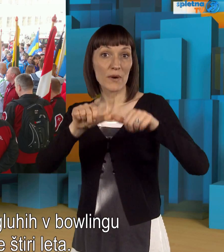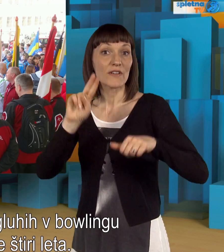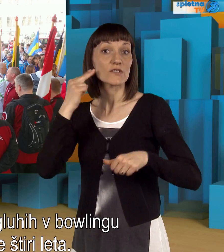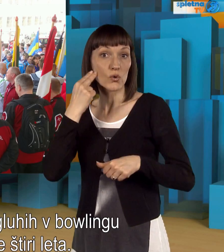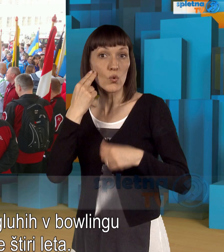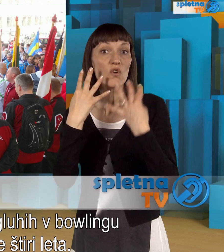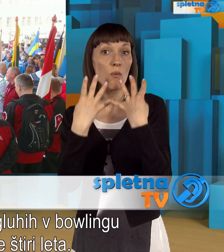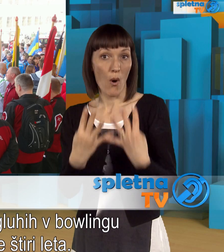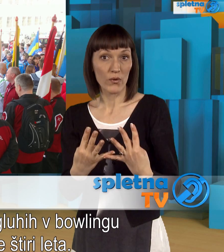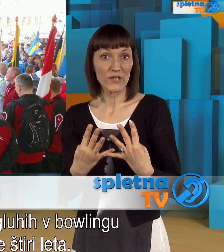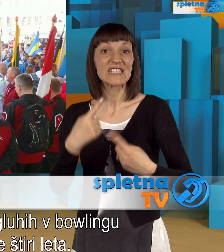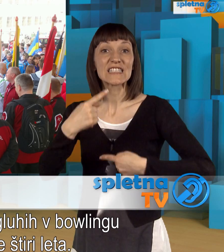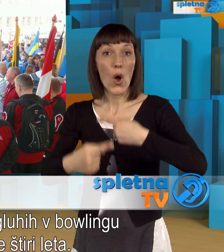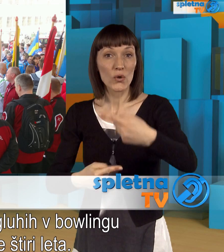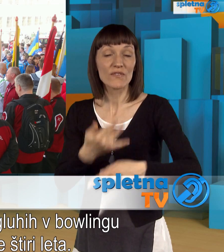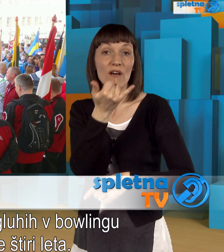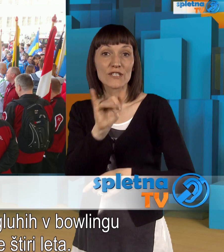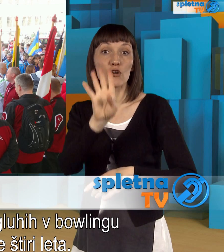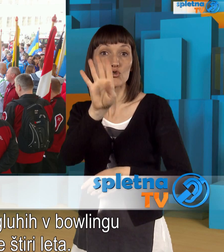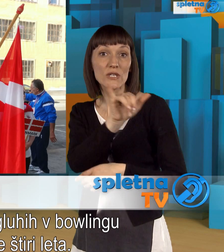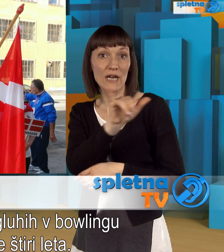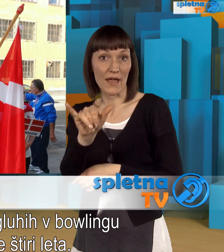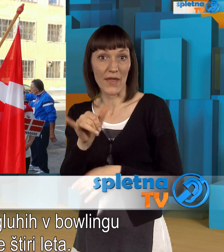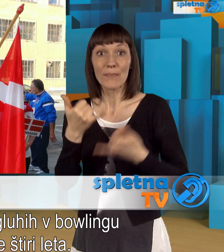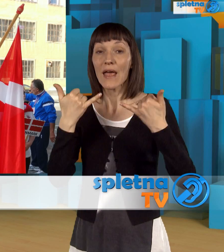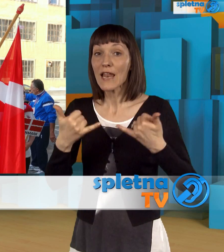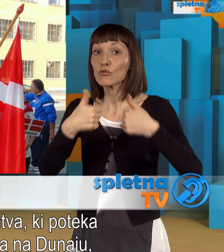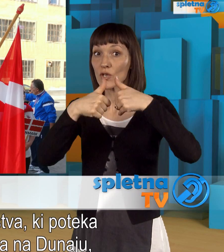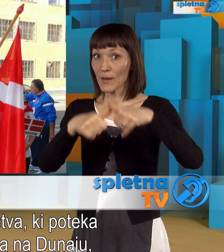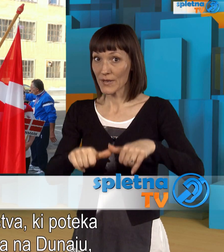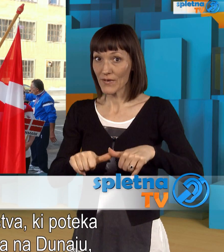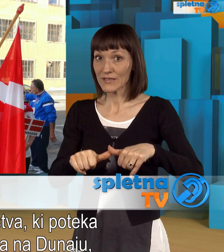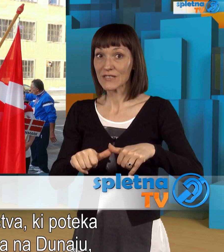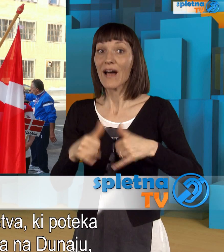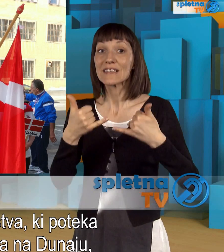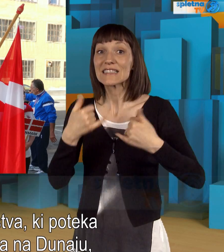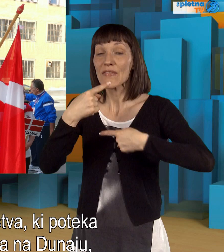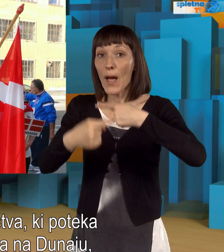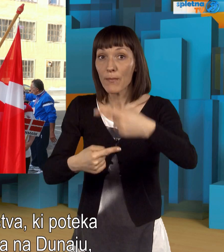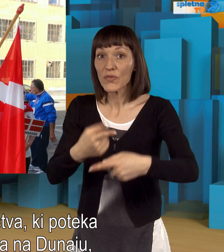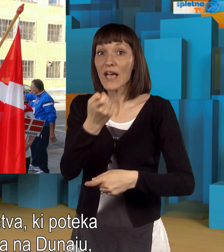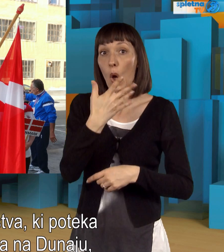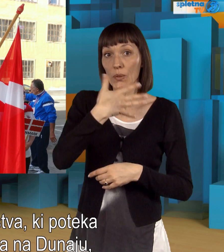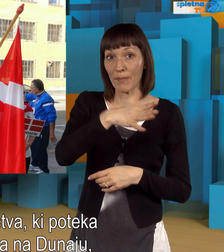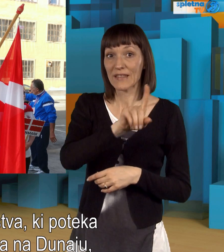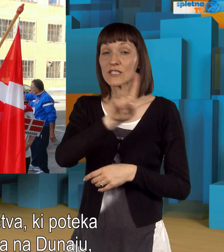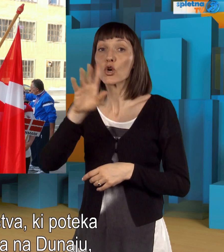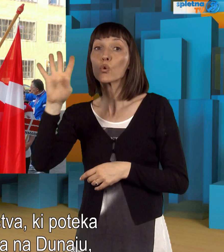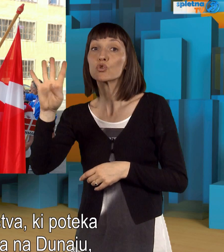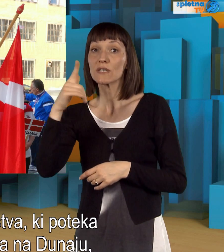Evropsko prvenstvo gluhih v bowlingu se odvija vsake 4 leta. Letošnjega prvenstva, ki poteka od 15. do 24.